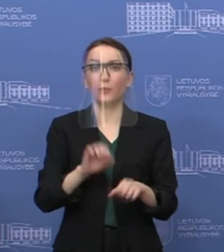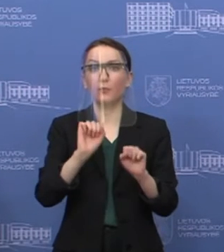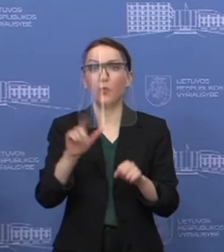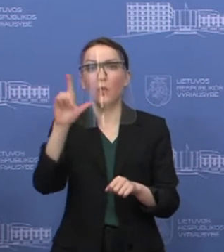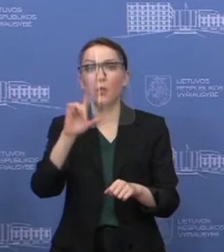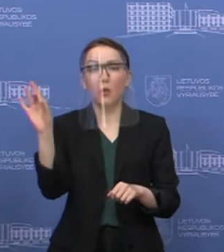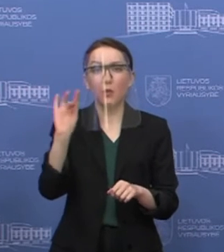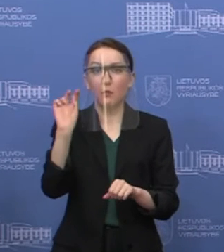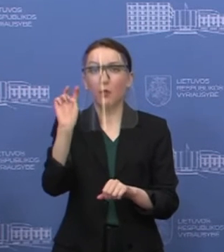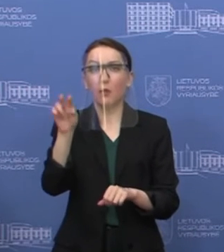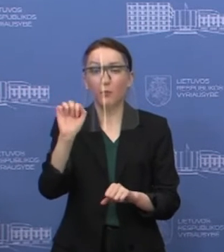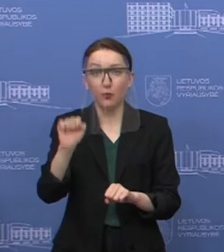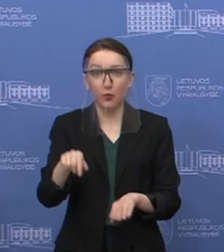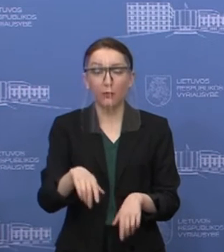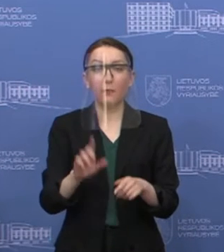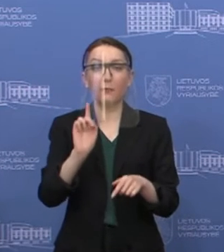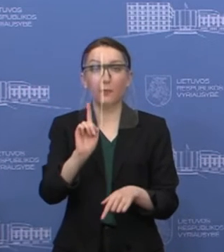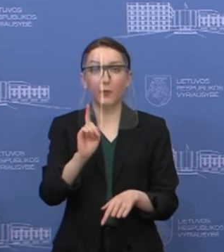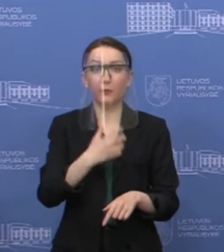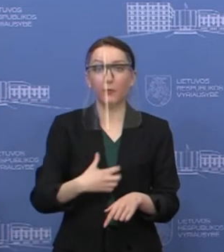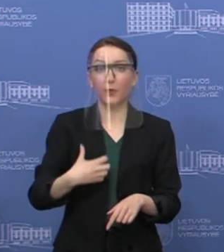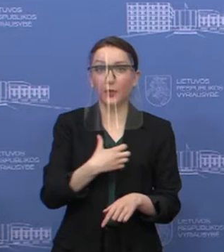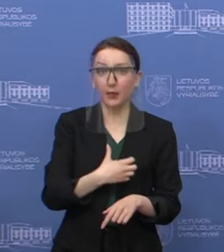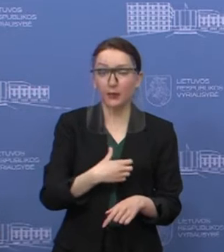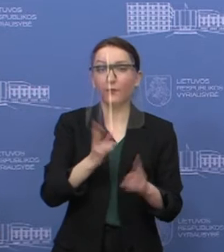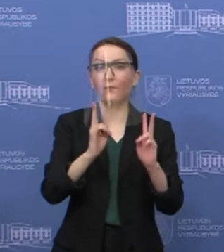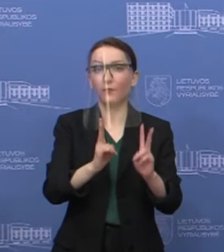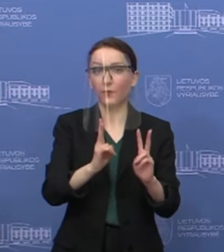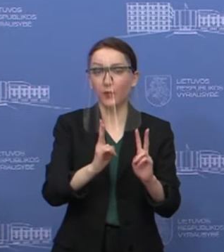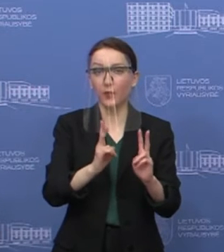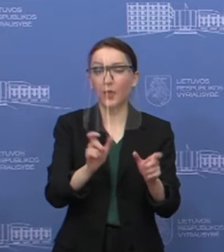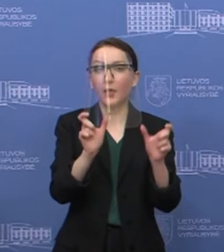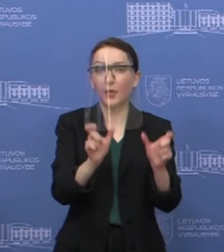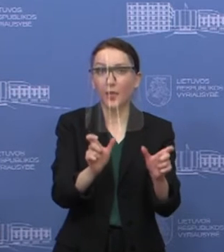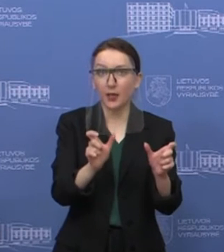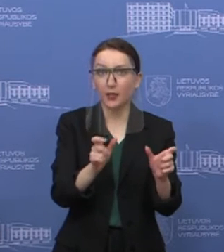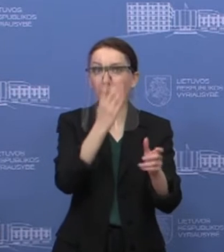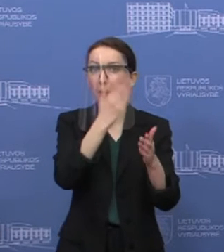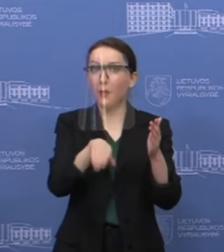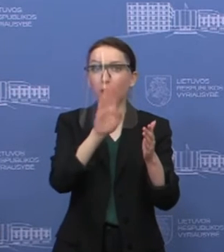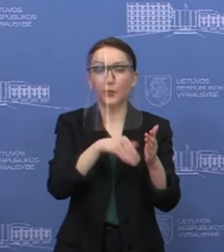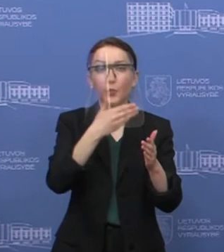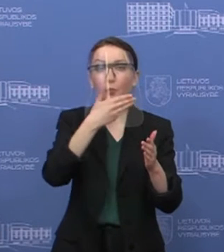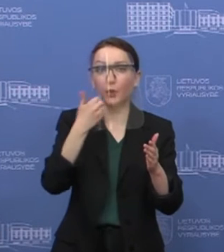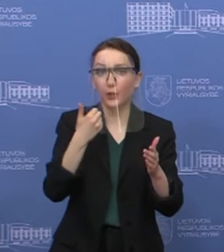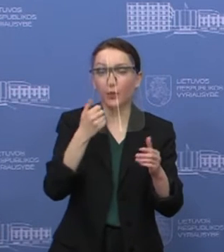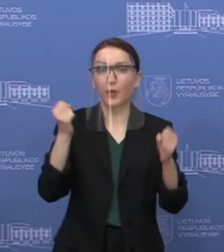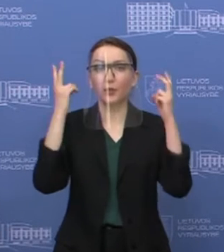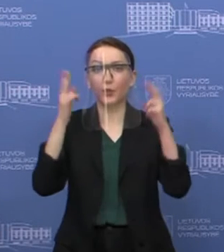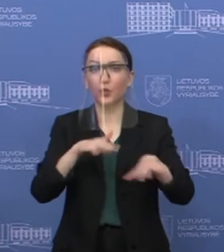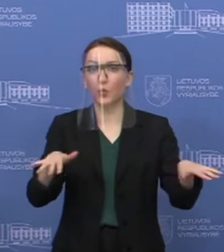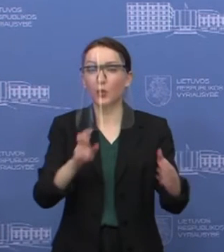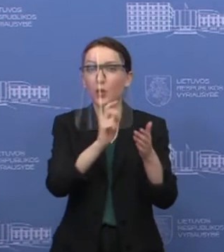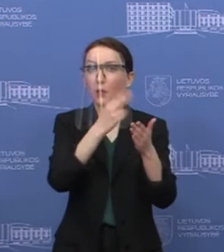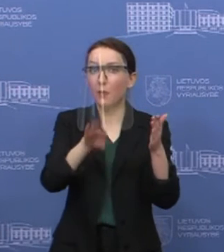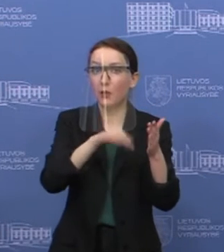ir lauko kavinėje. Bet pagrindiniai dalykai išlieka. Karantino nieks neatšaukė, ekstremalios